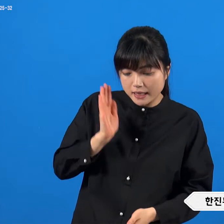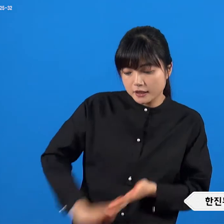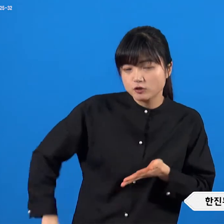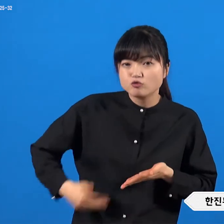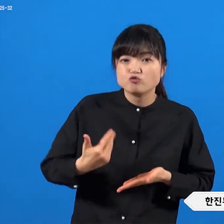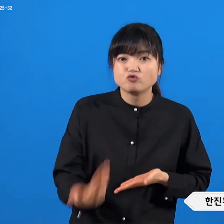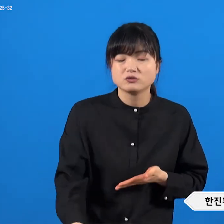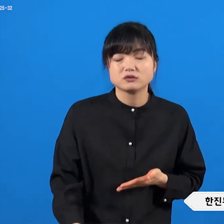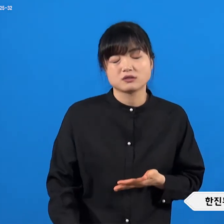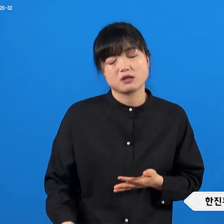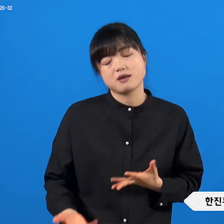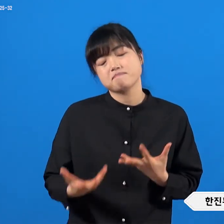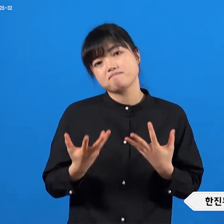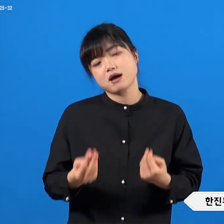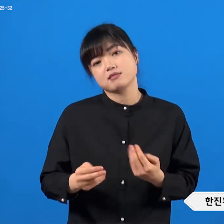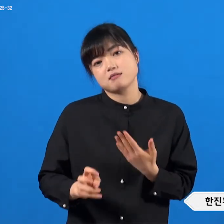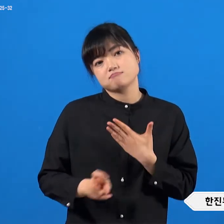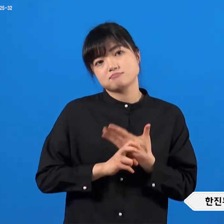부립니다.